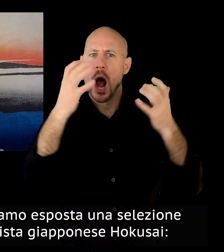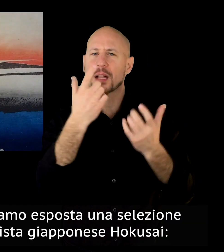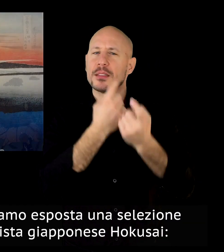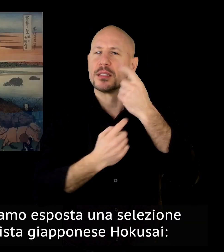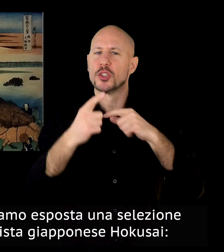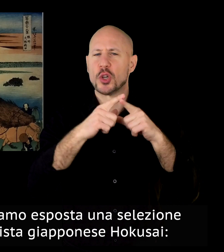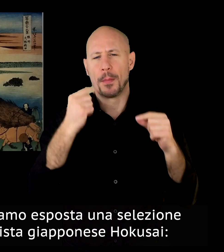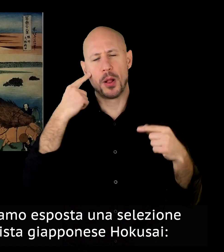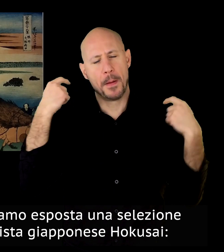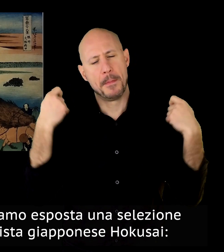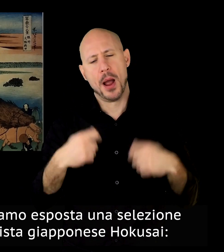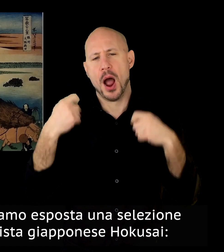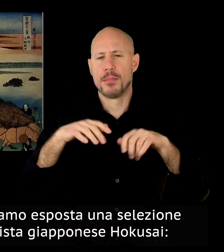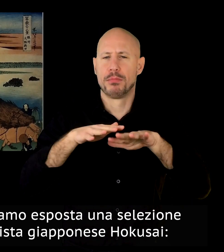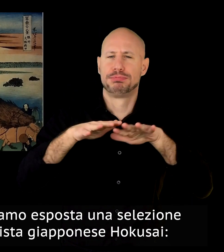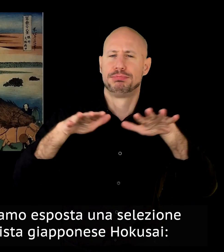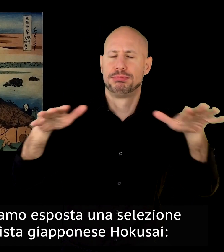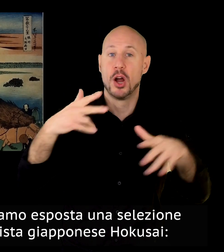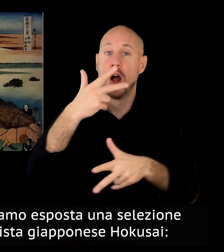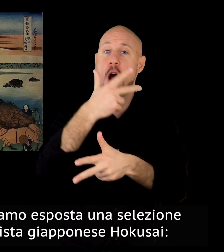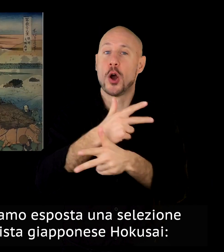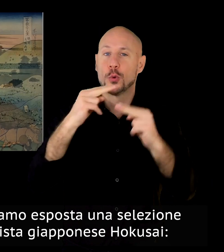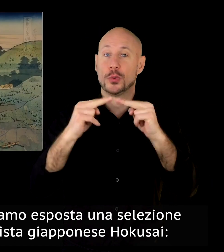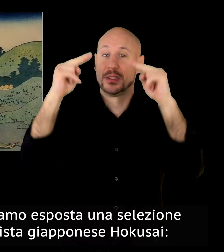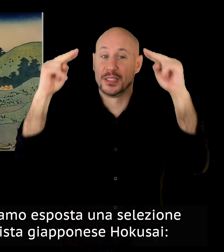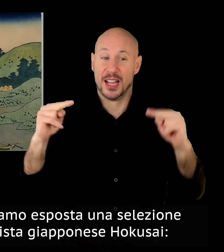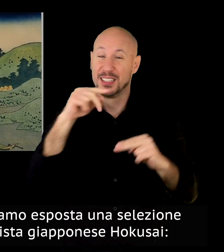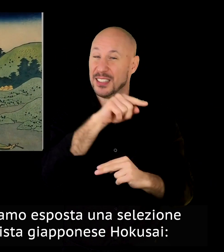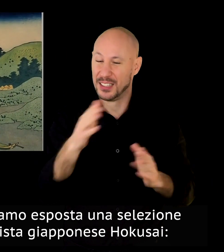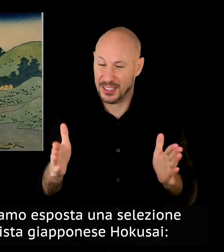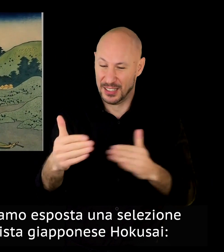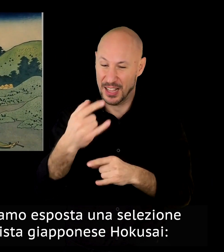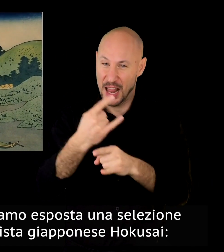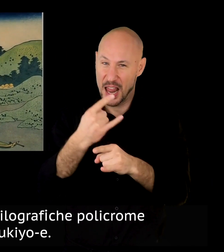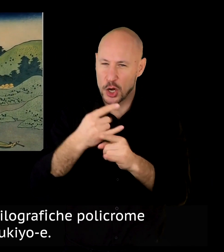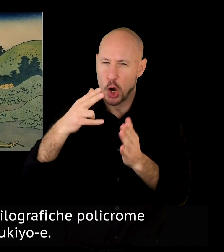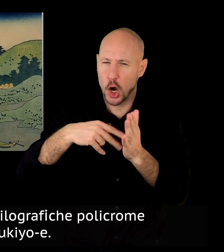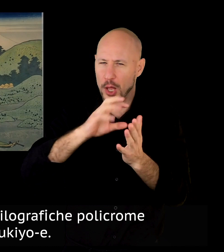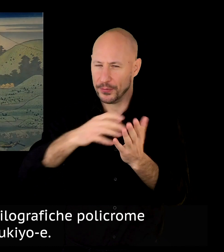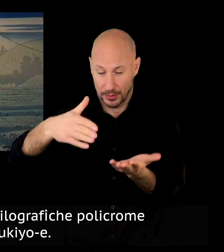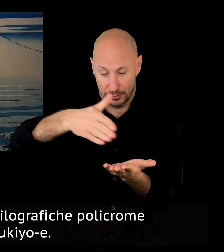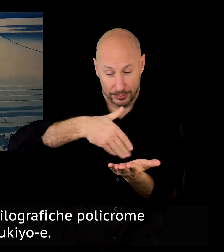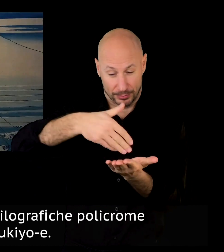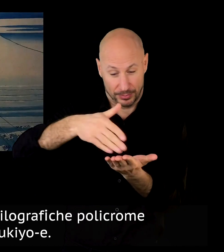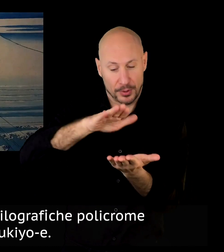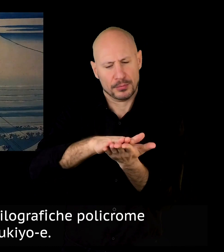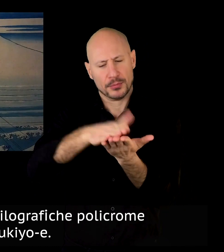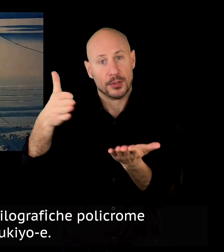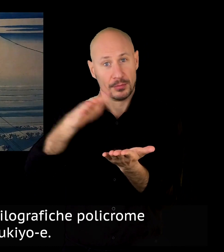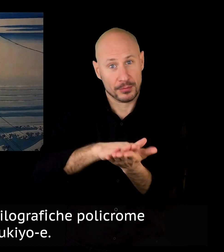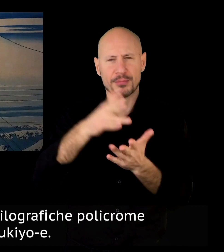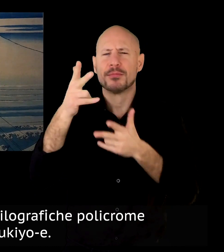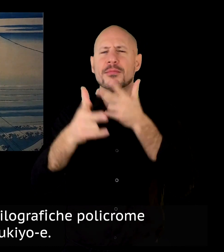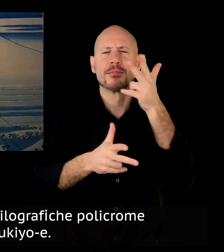troviamo esposta una selezione di opere del famoso artista giapponese hokusai si tratta di stampe xilografiche